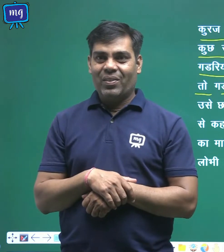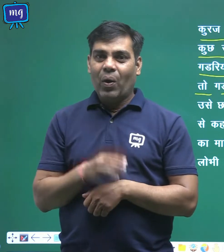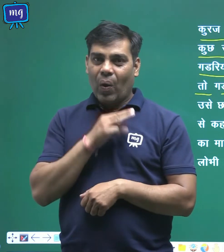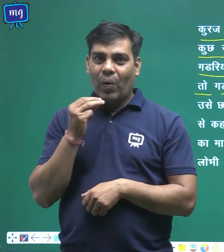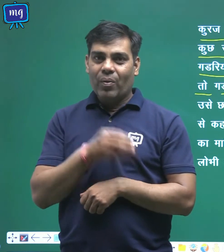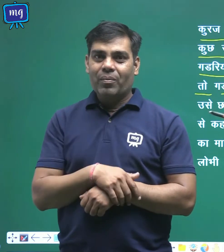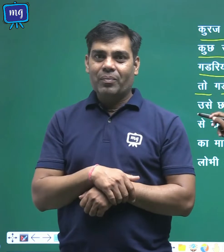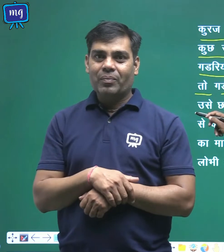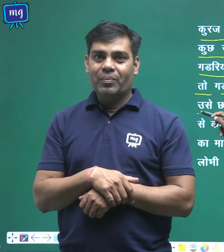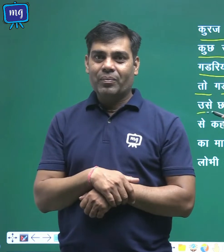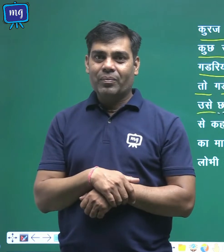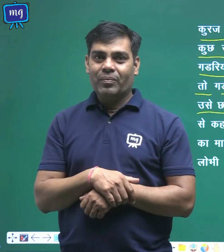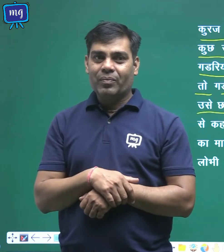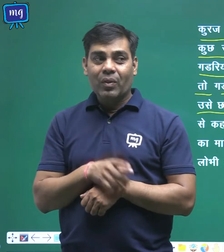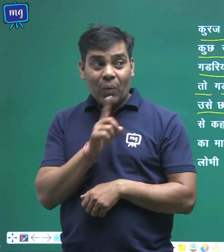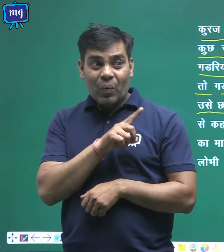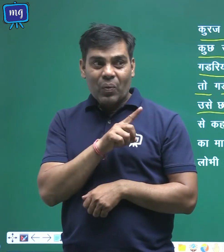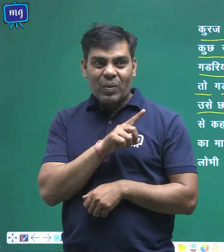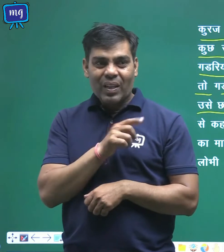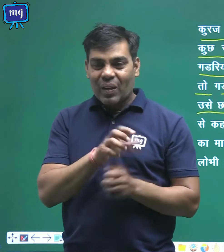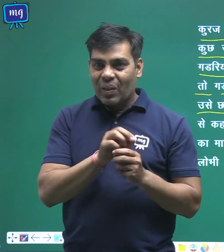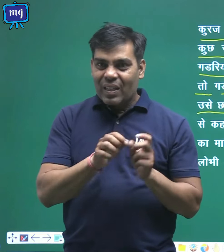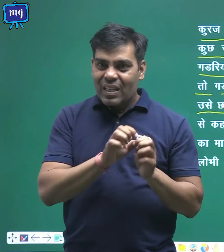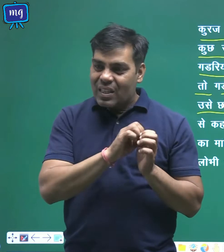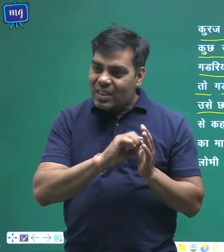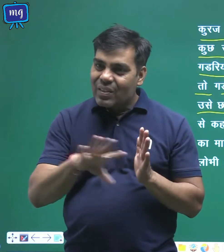और उसे छोड़ने के लिए